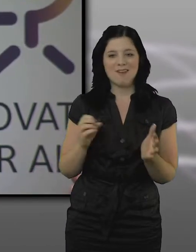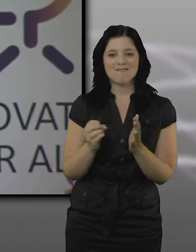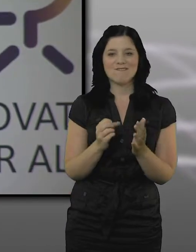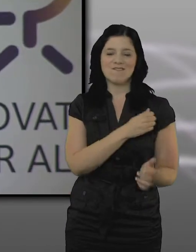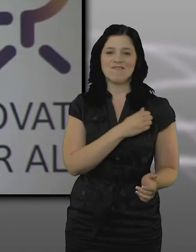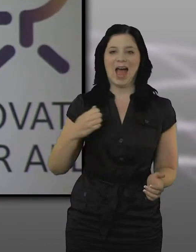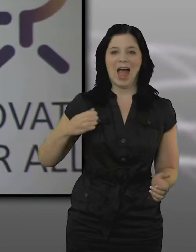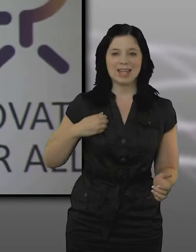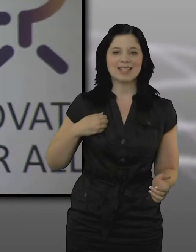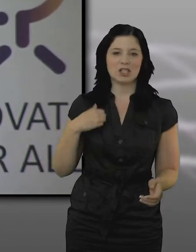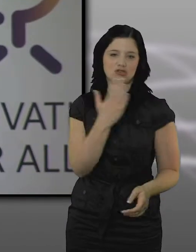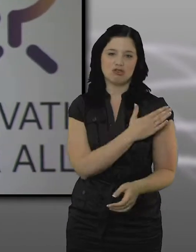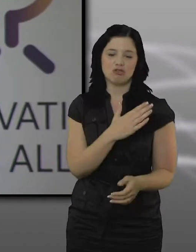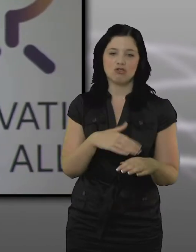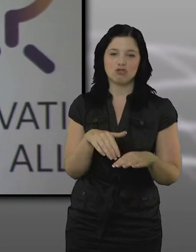värdserver för materialet.